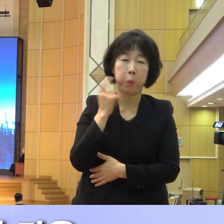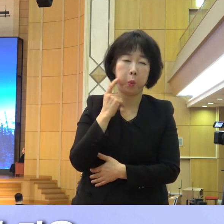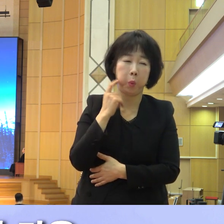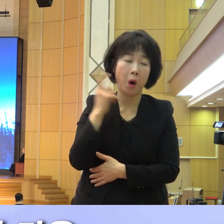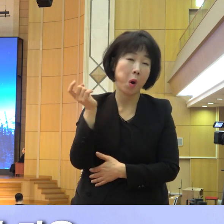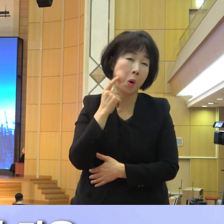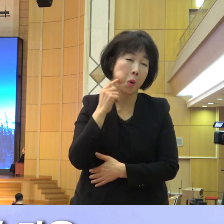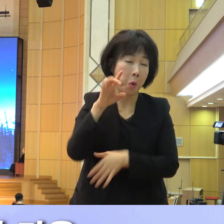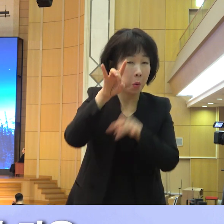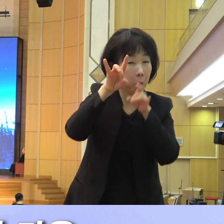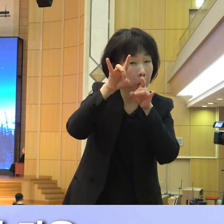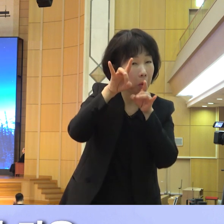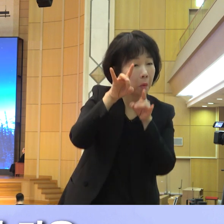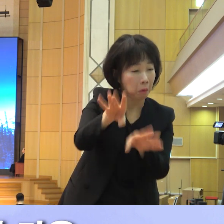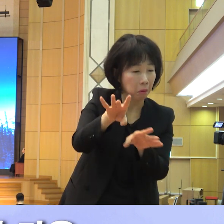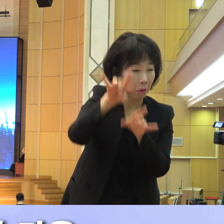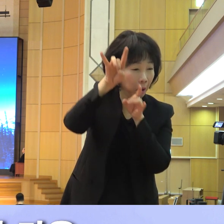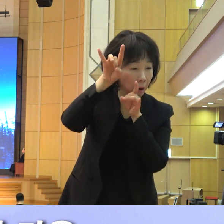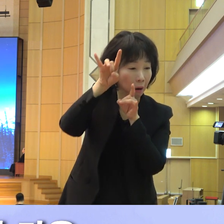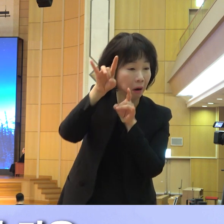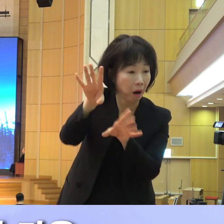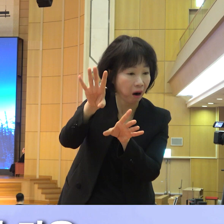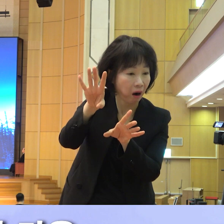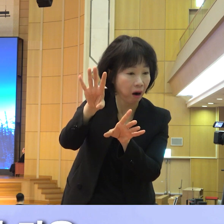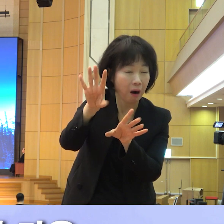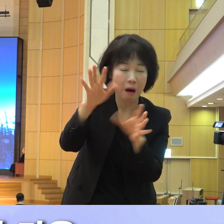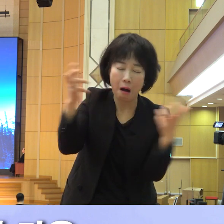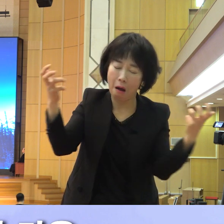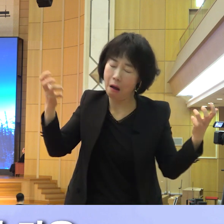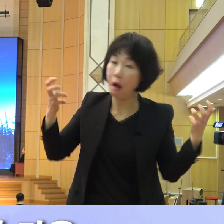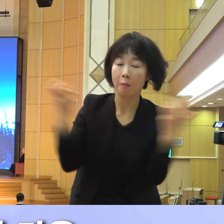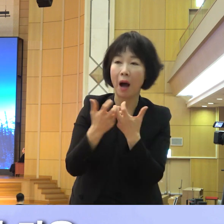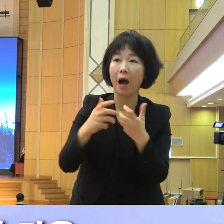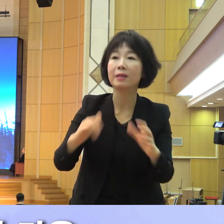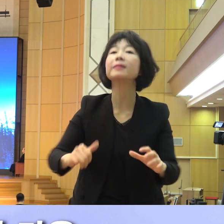거짓과 속임수로 가득 찬